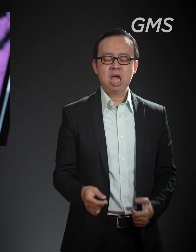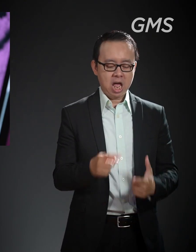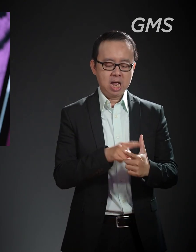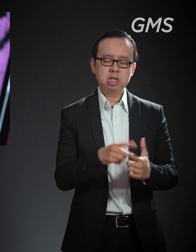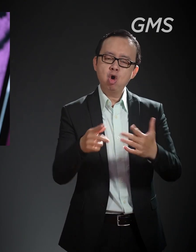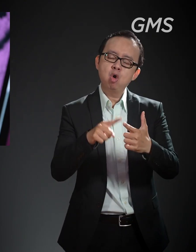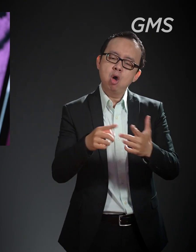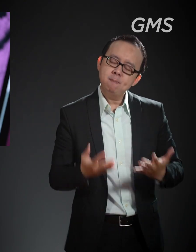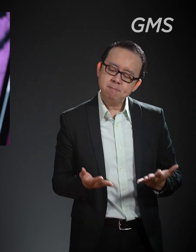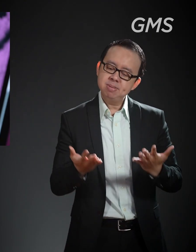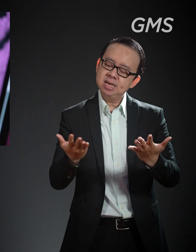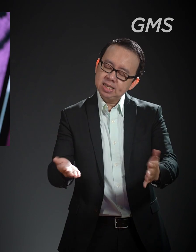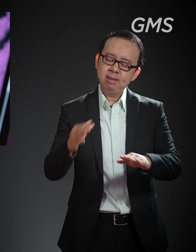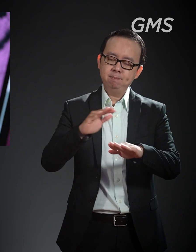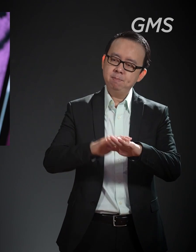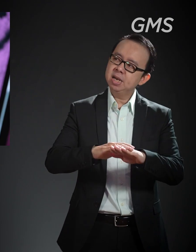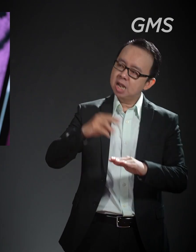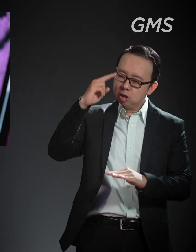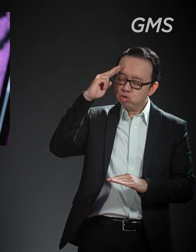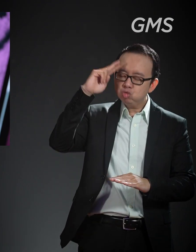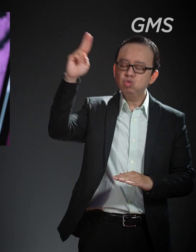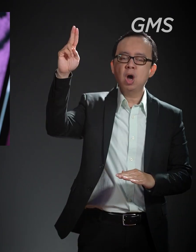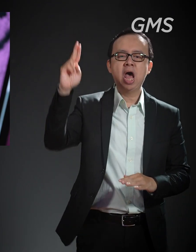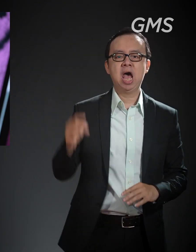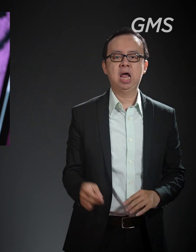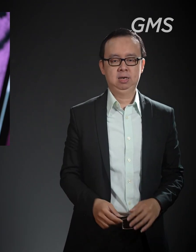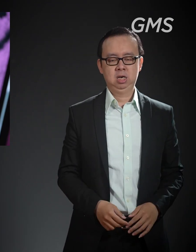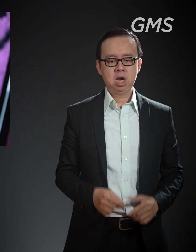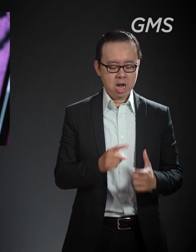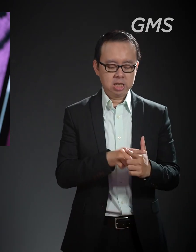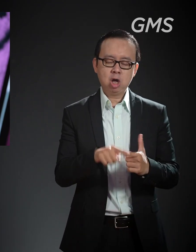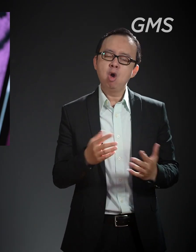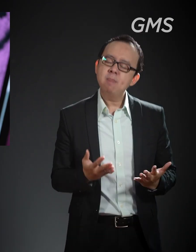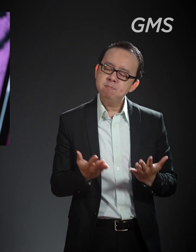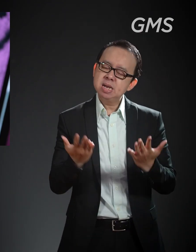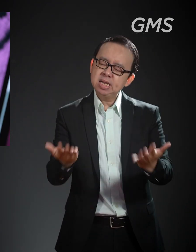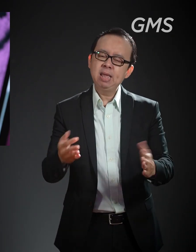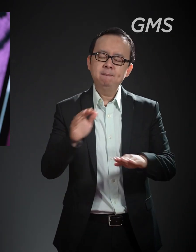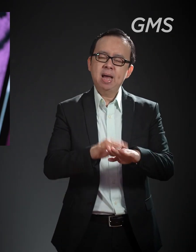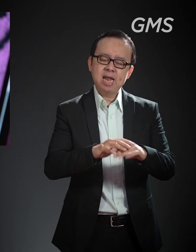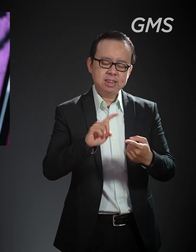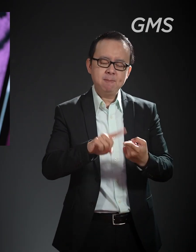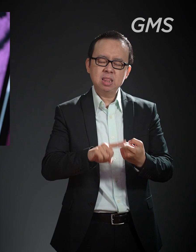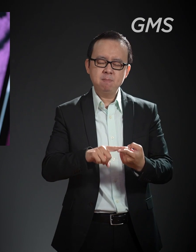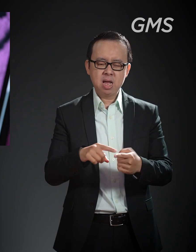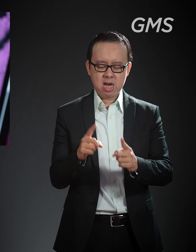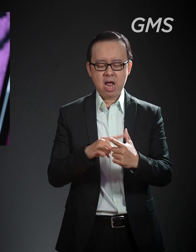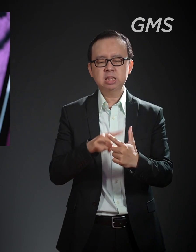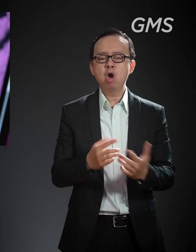kepada Tuhan, memberi kepada pekerjaannya, memberi kepada sesama, memberi kepada orang miskin disamakan